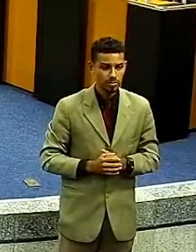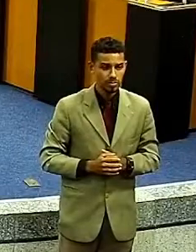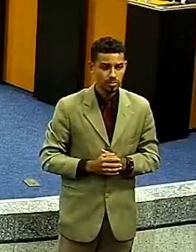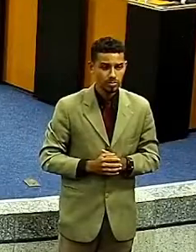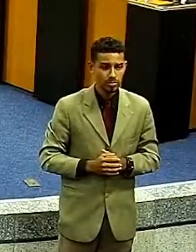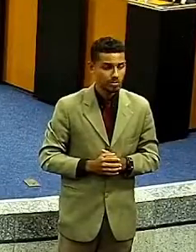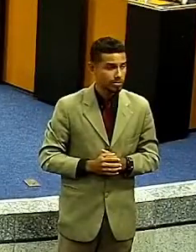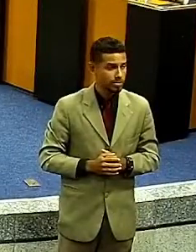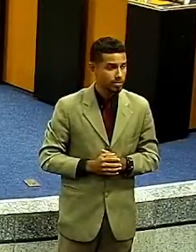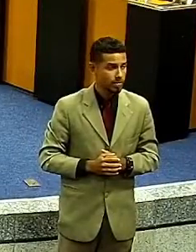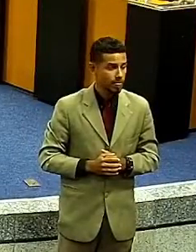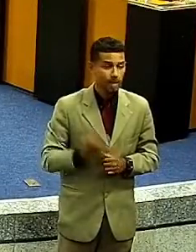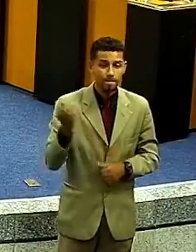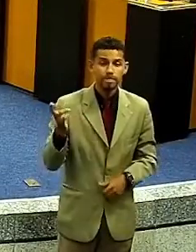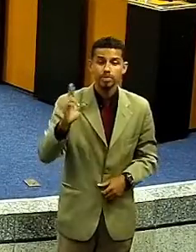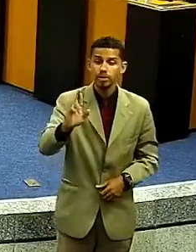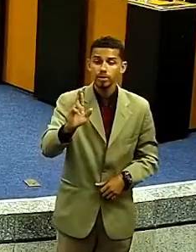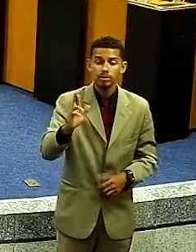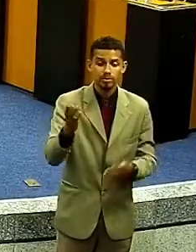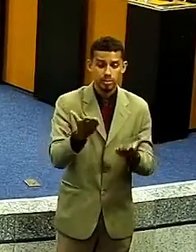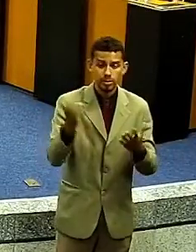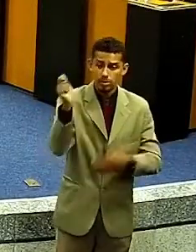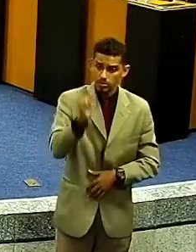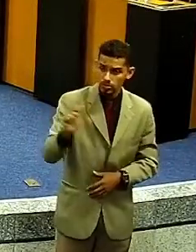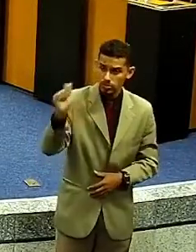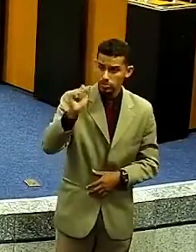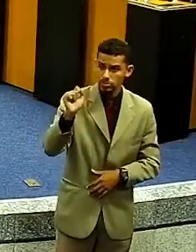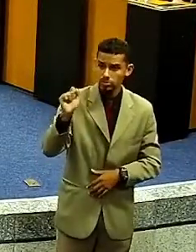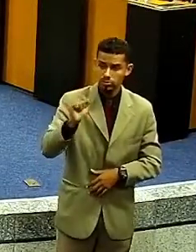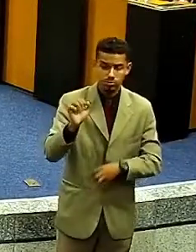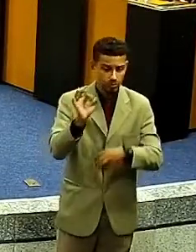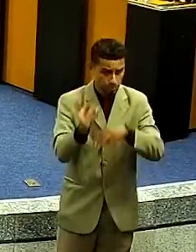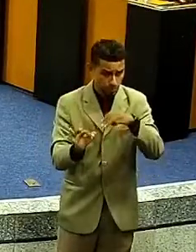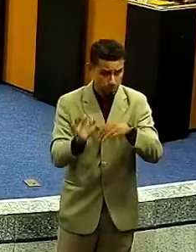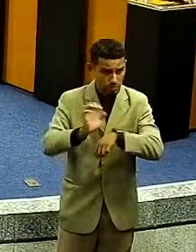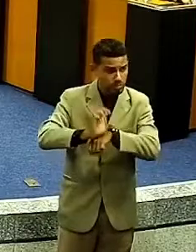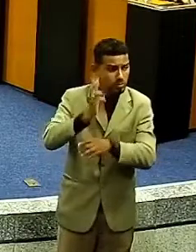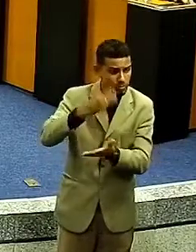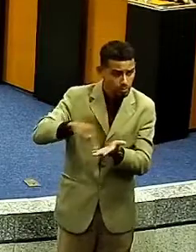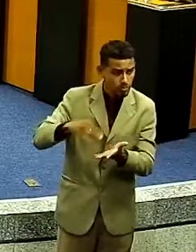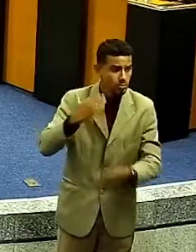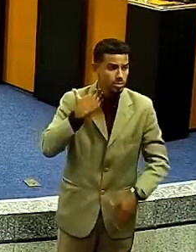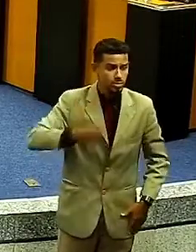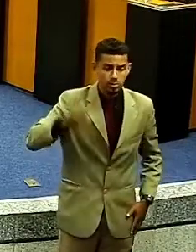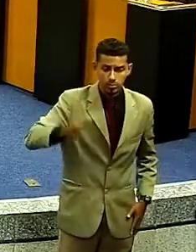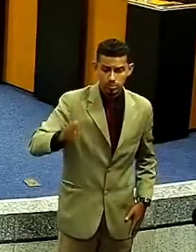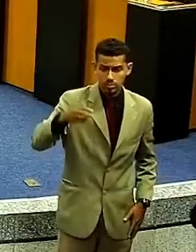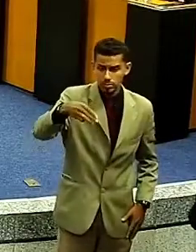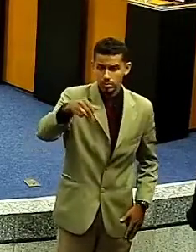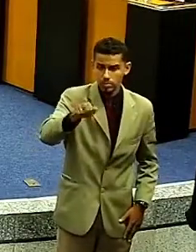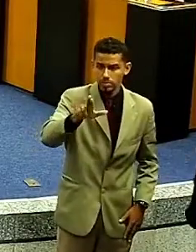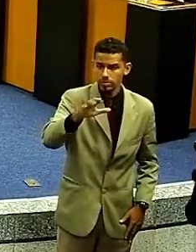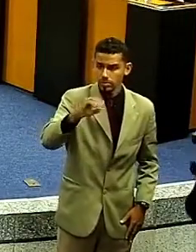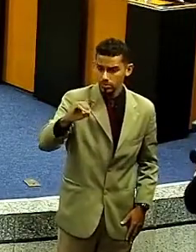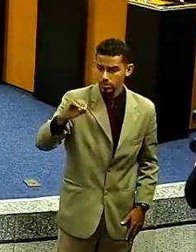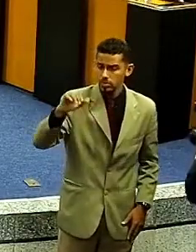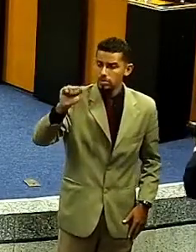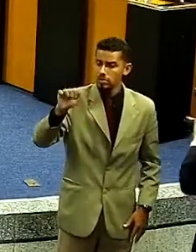Lobato e representando a Associação dos magistrados do Maranhão Juiz Marco Adriano